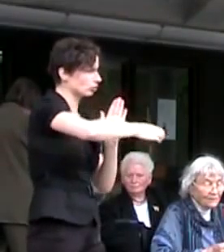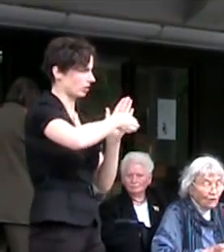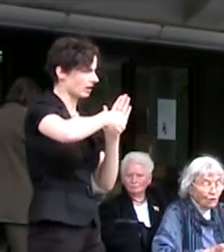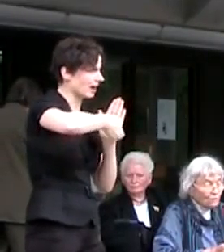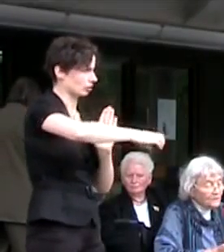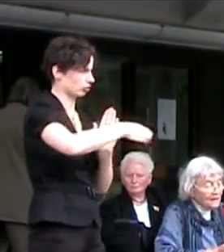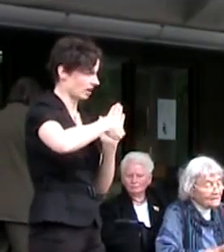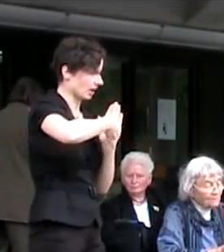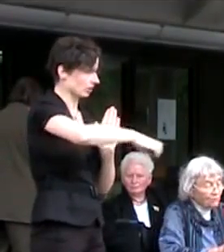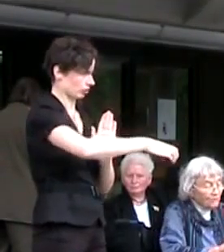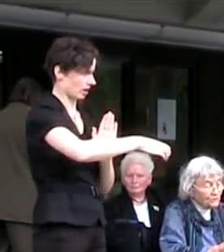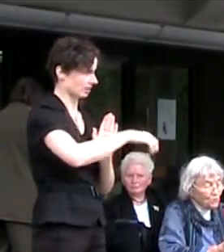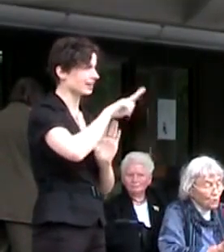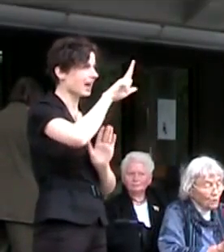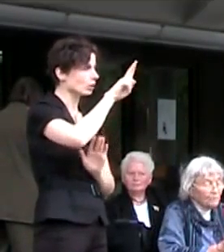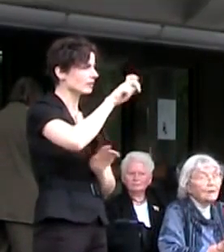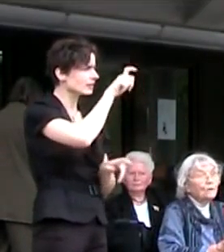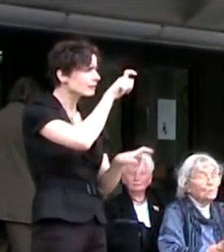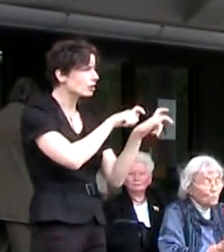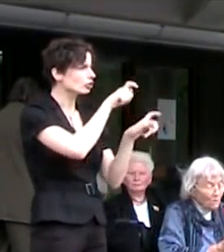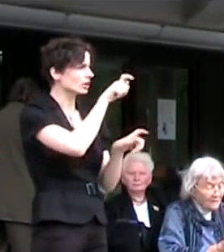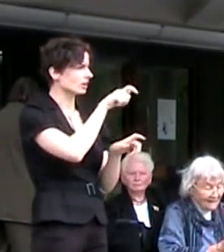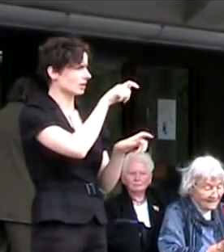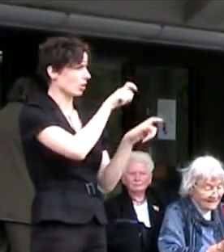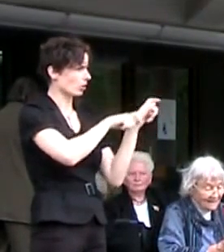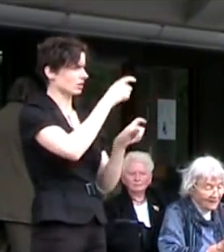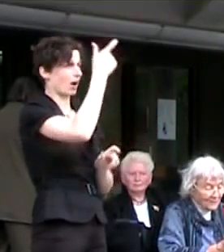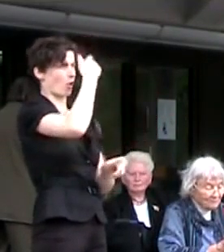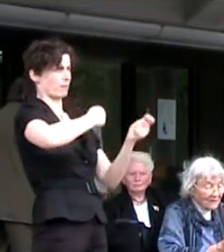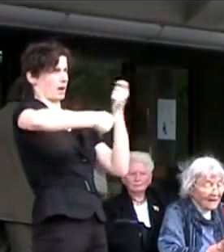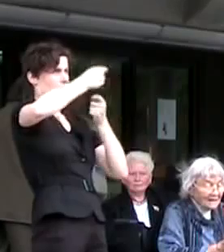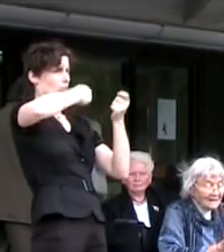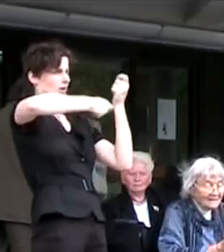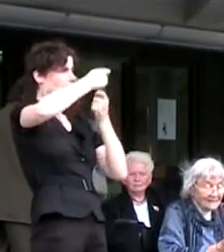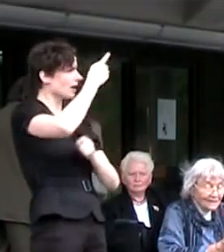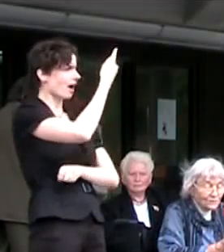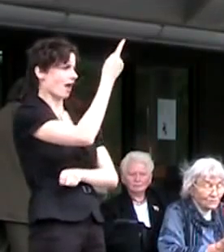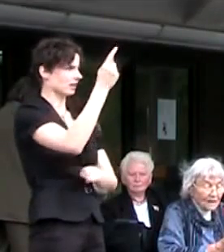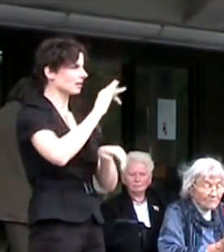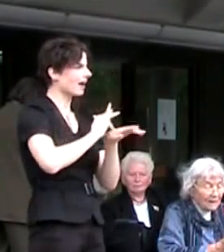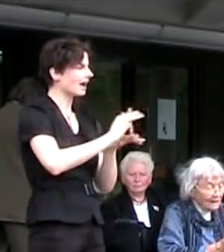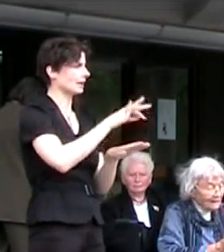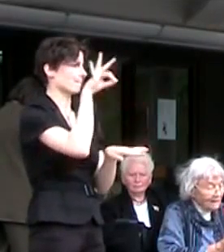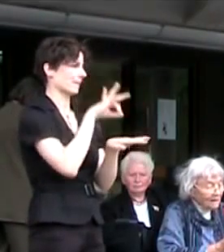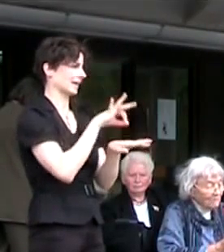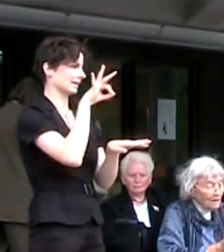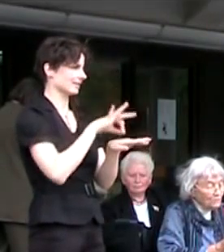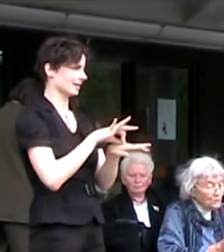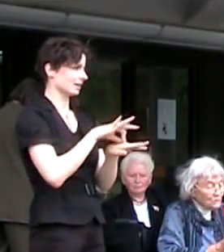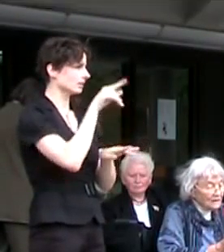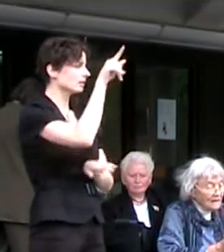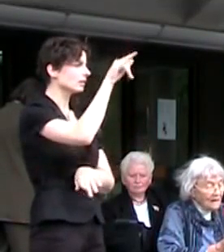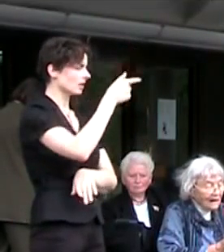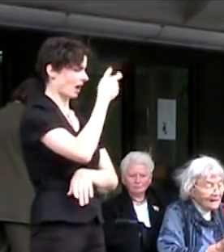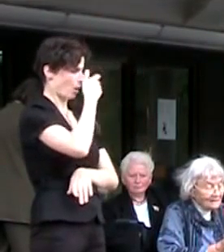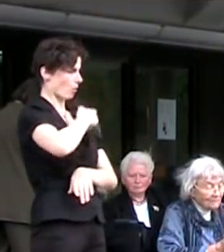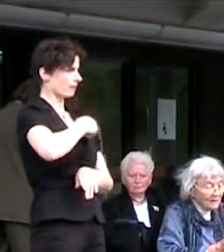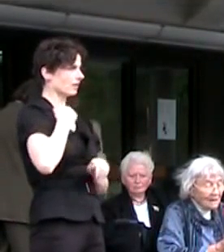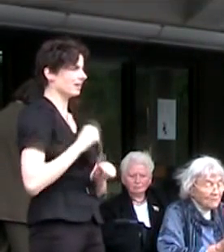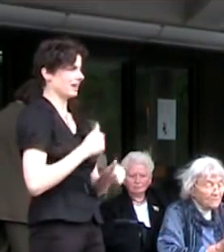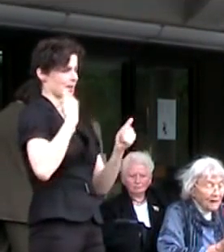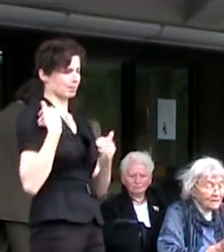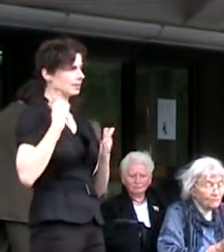Anstaltspsychiatern und Psychiatrieprofessoren nur Mediziner. die Sinnzusammenhänge meiner